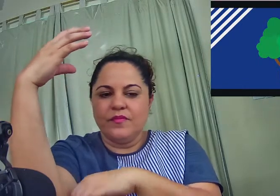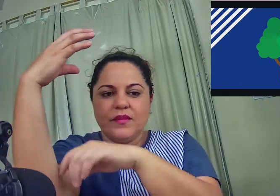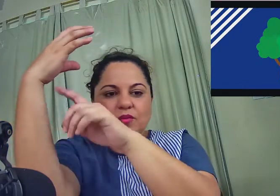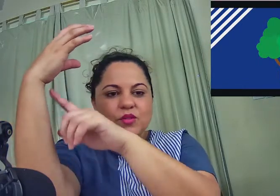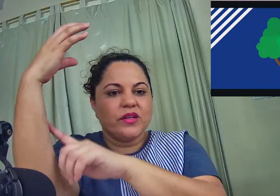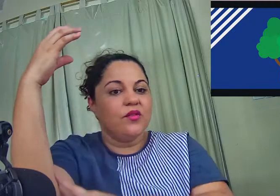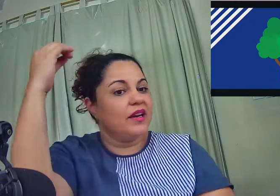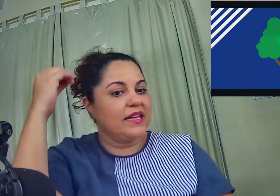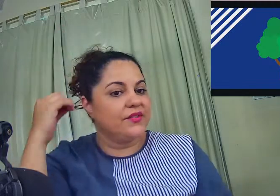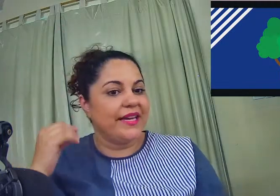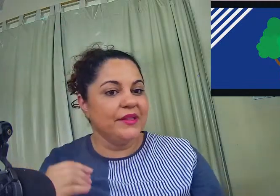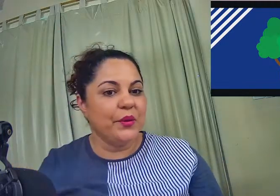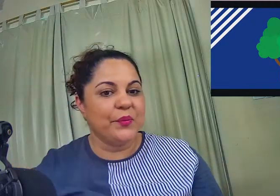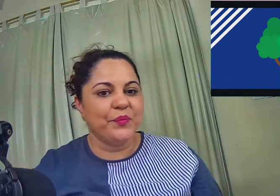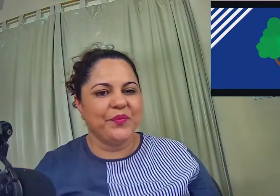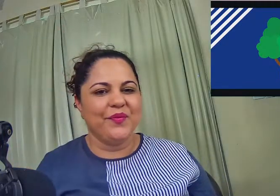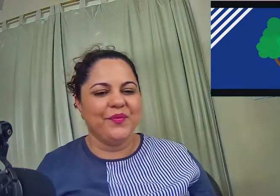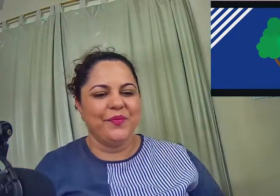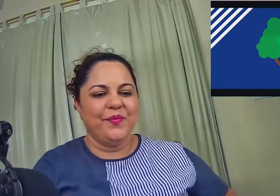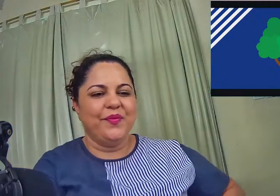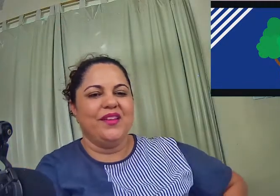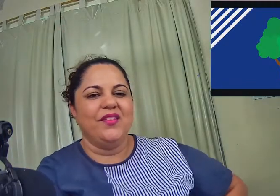Então isso aqui é um classificador. Tá vendo?